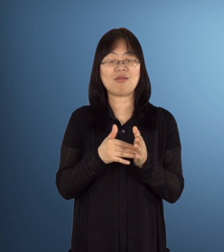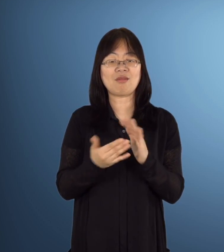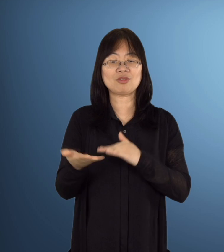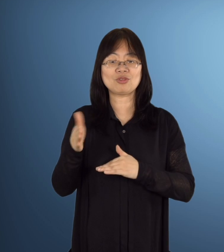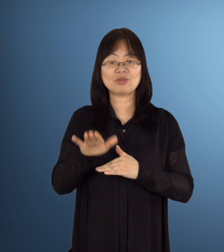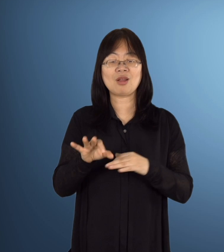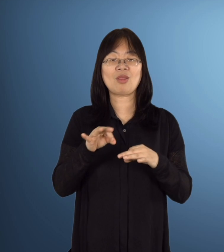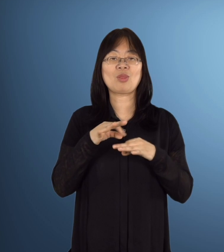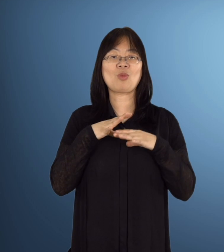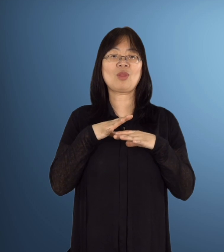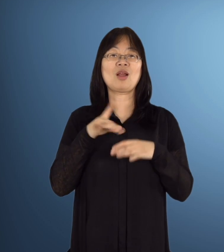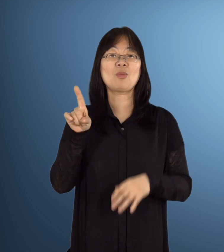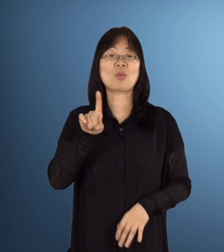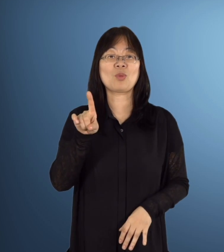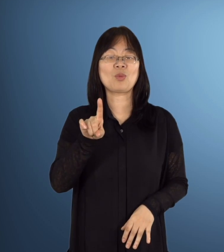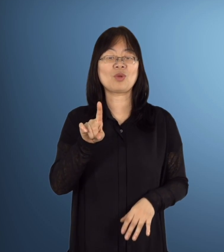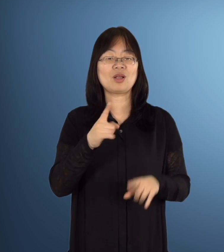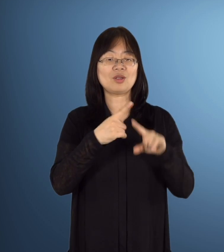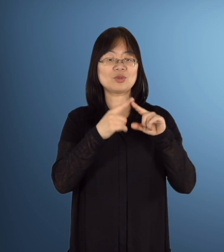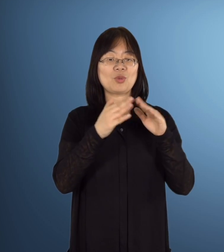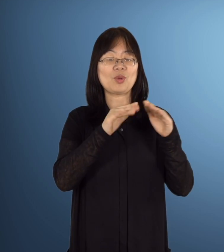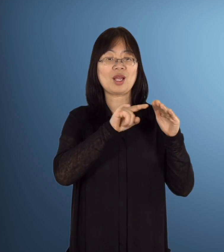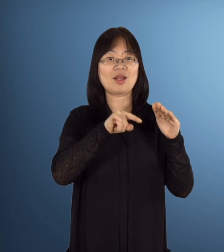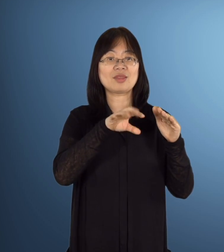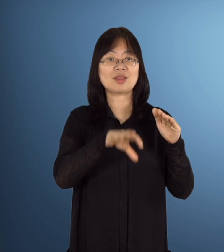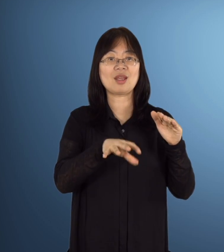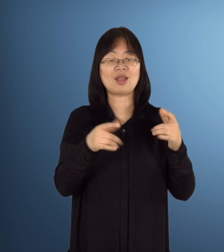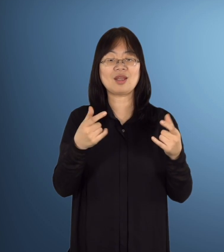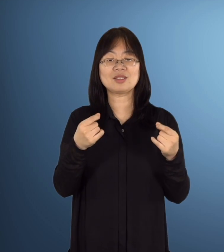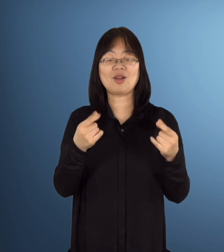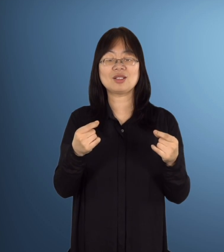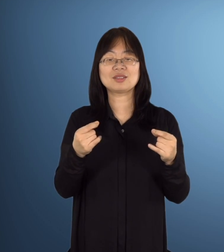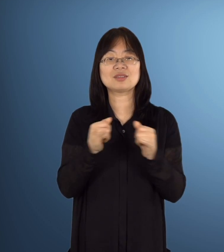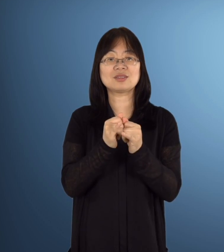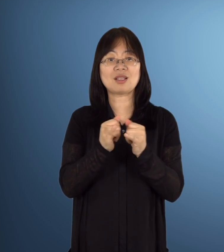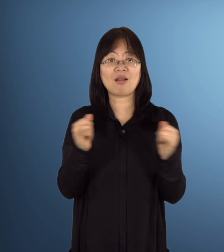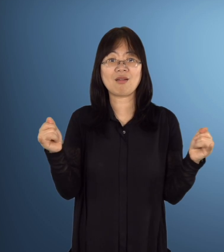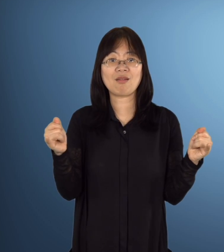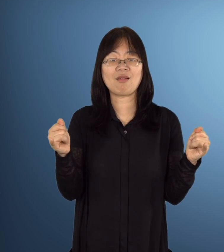그런데 놀랍게도 교회 안에 이런 부류가